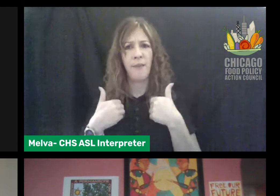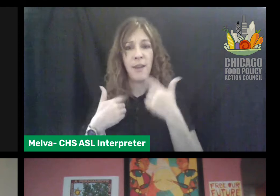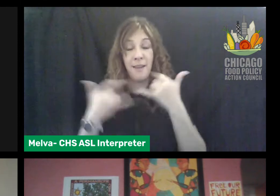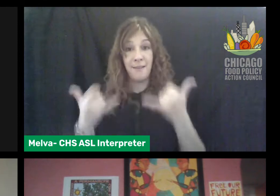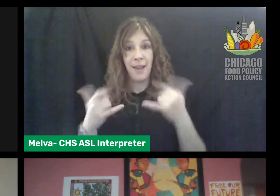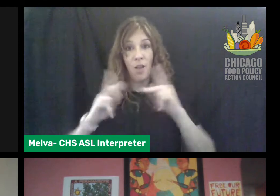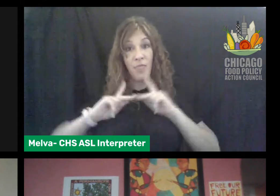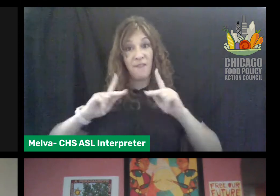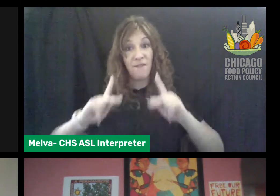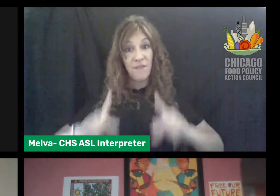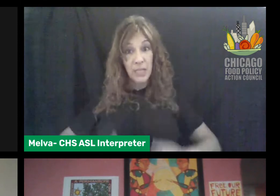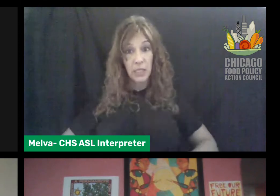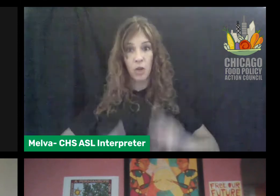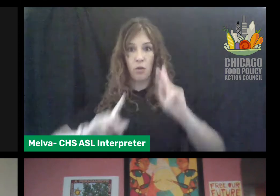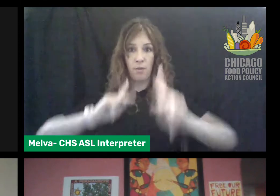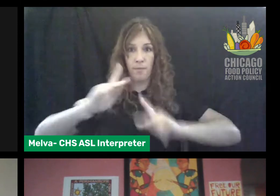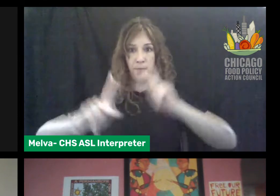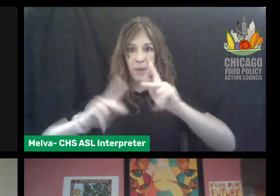fiscal, ¿verdad? La figura